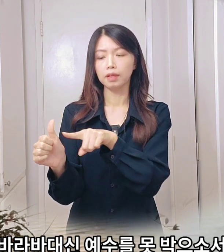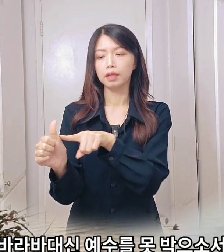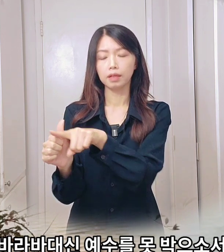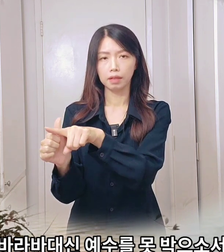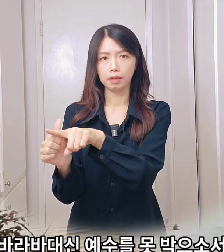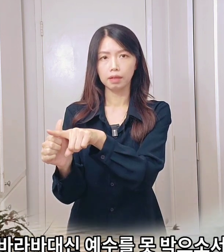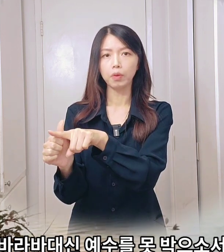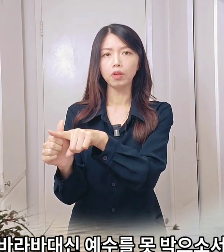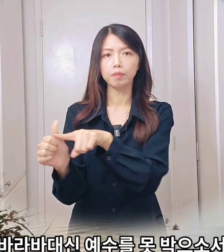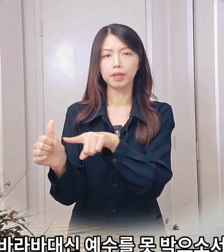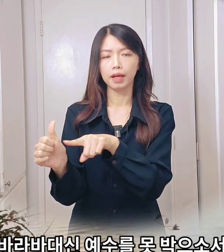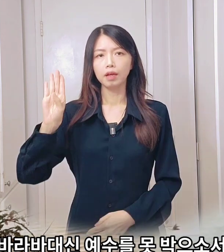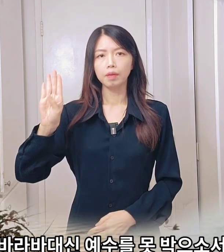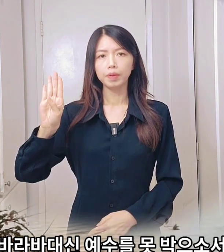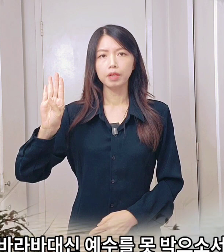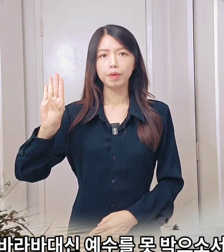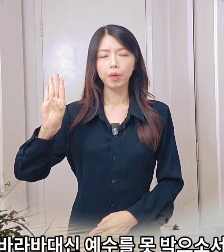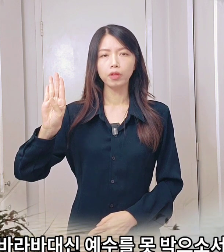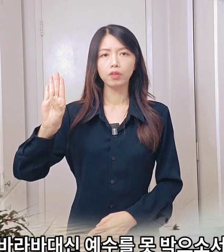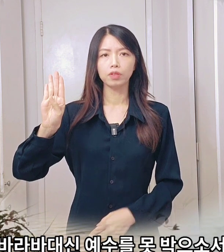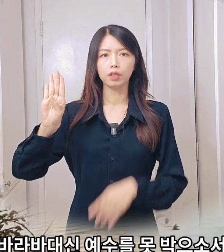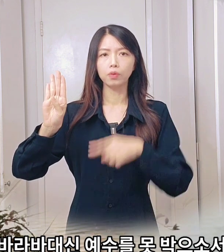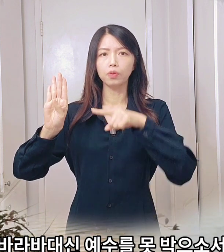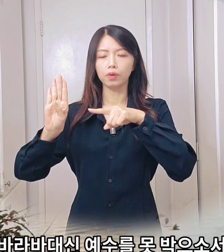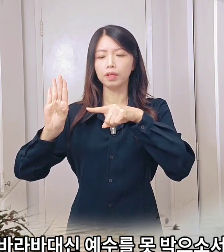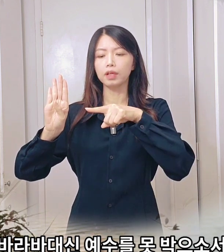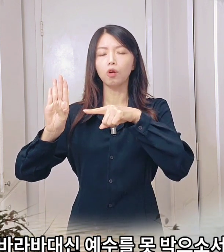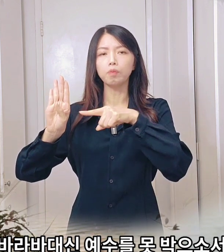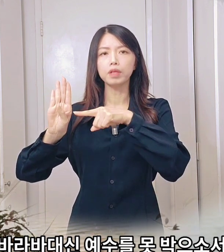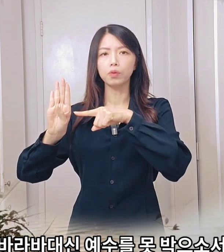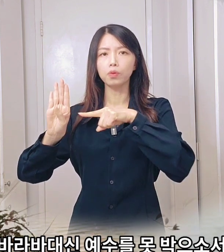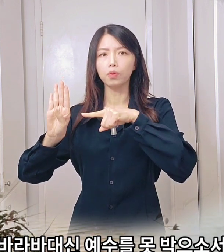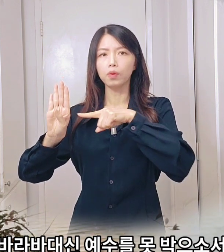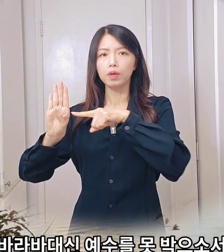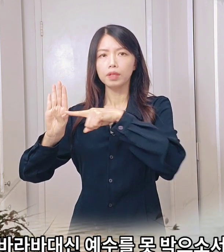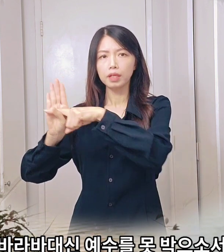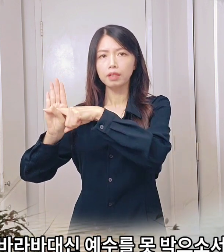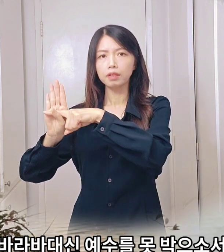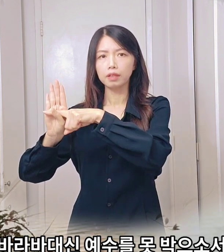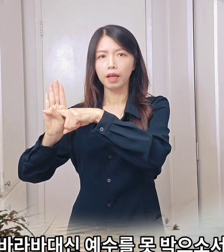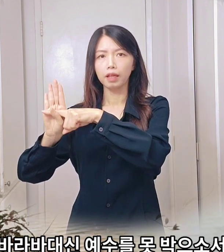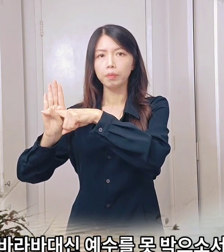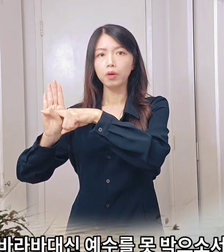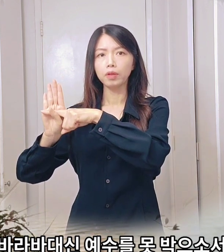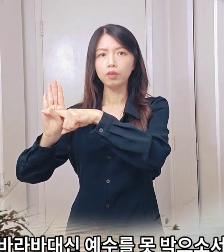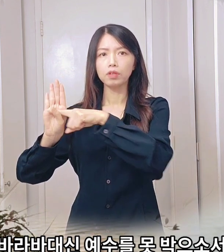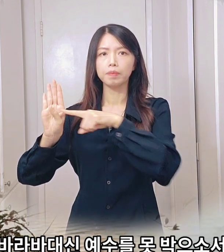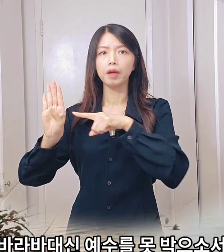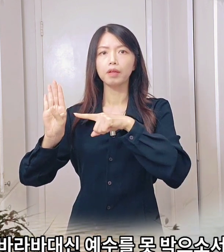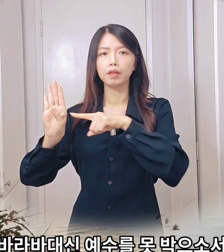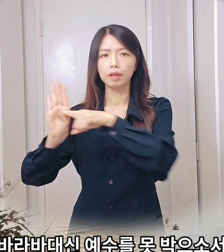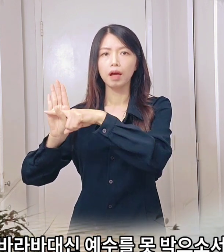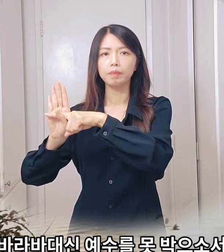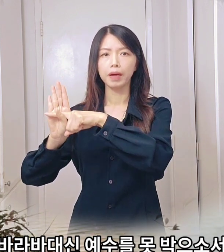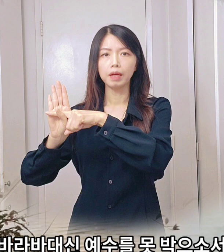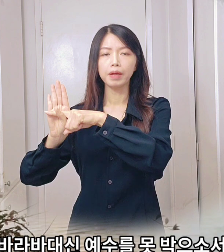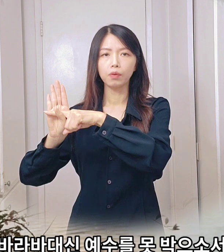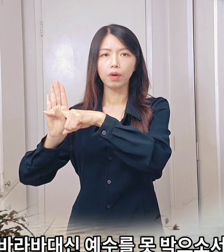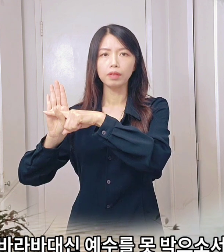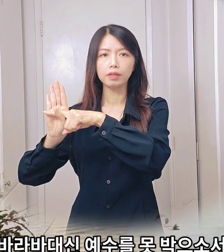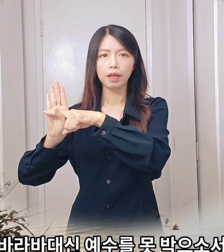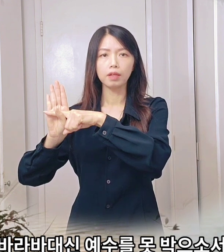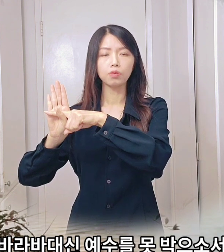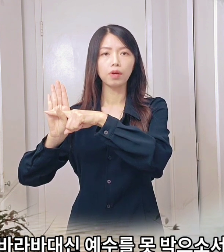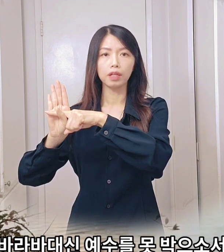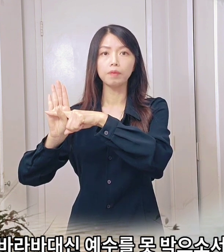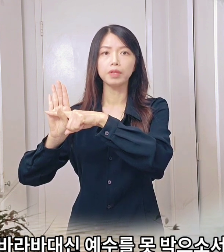듯한 그런 표현입니다. 비읍을 표현해 주시고 이 검지로 찌르는 듯한 표현을 해주시면 바라바라고